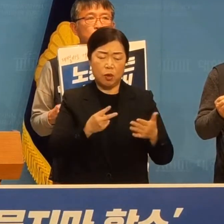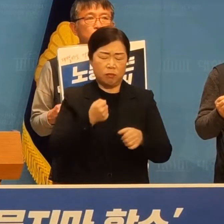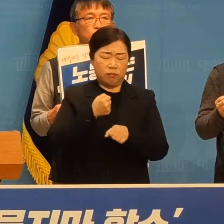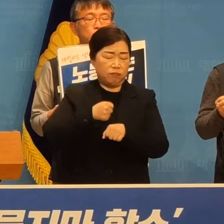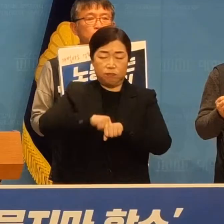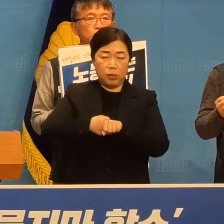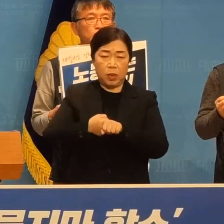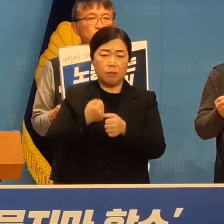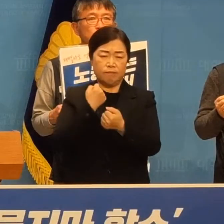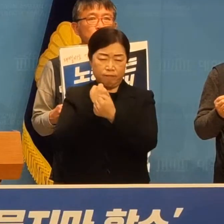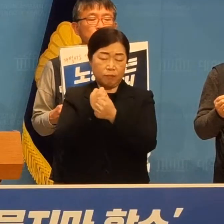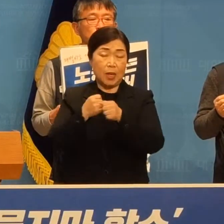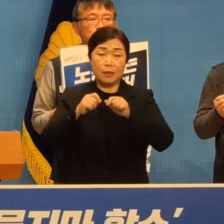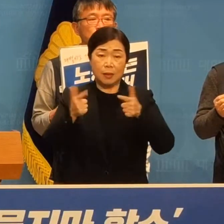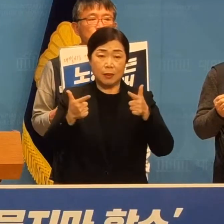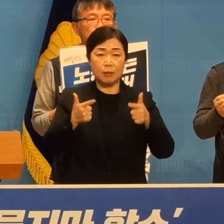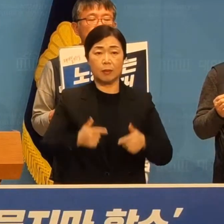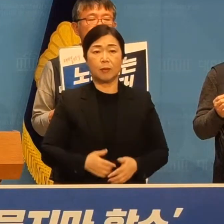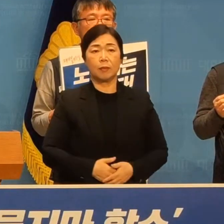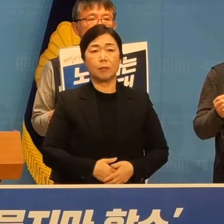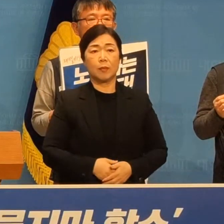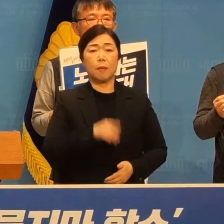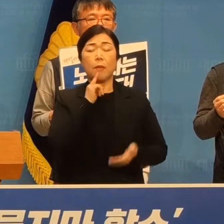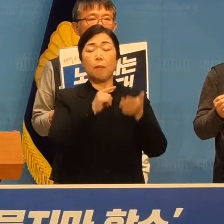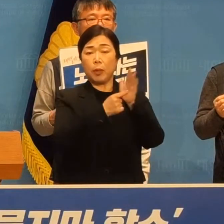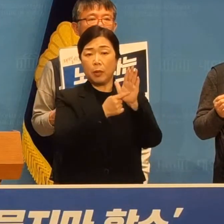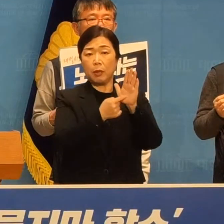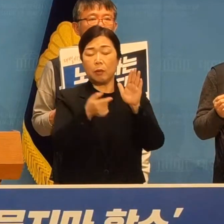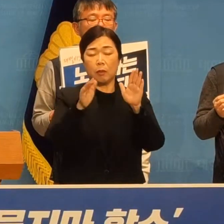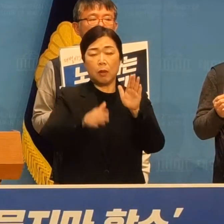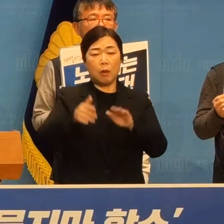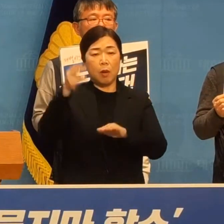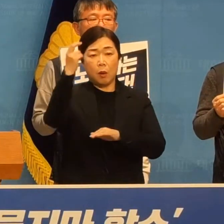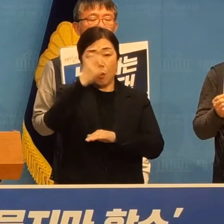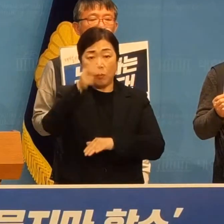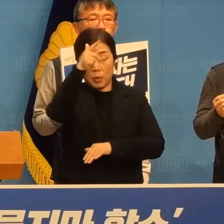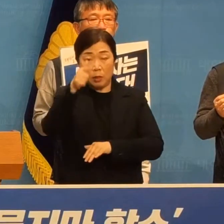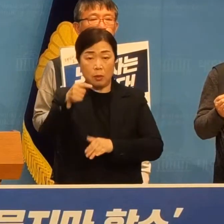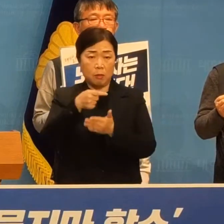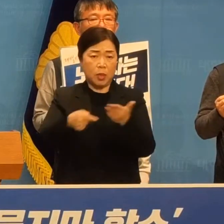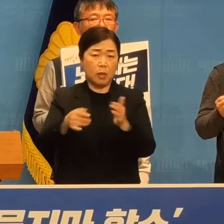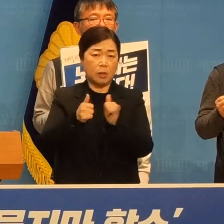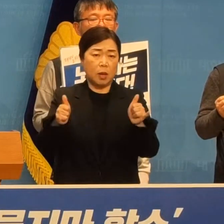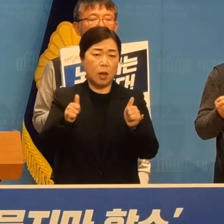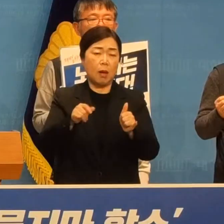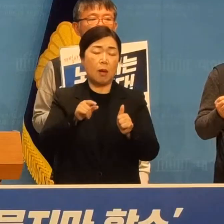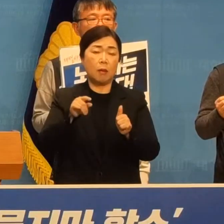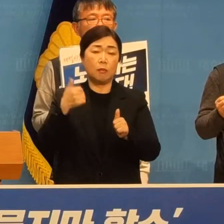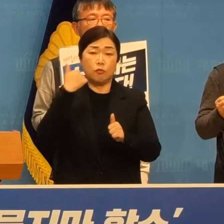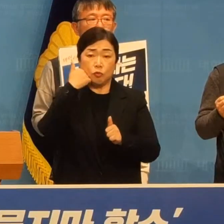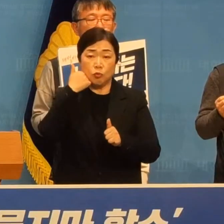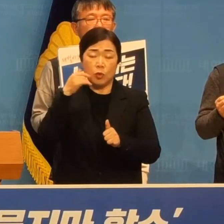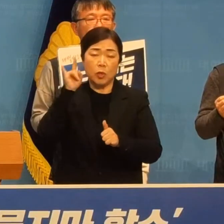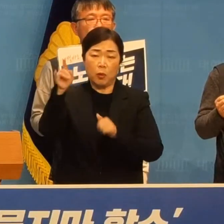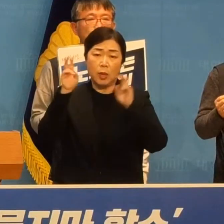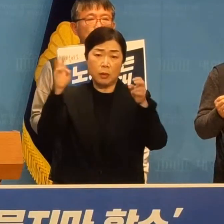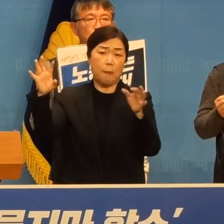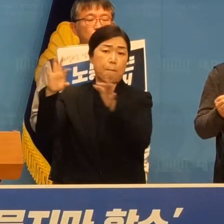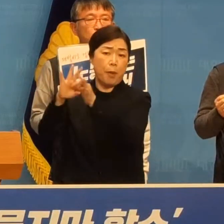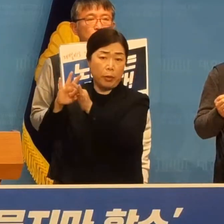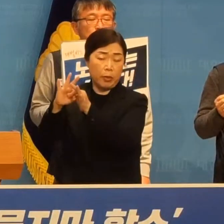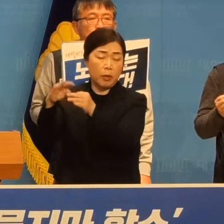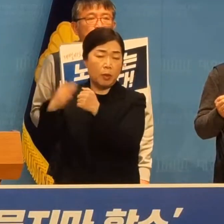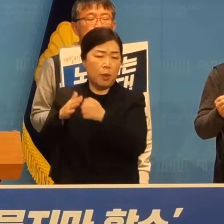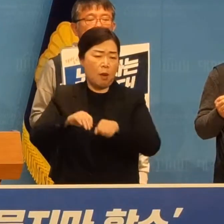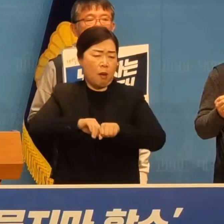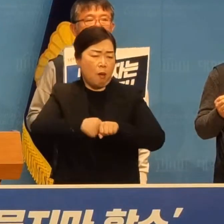보기도 어렵다고 판단했습니다. 결과적으로 검찰은 피해자라고 주장한 현대차 자본의 입장에 기울여진 채 무리한